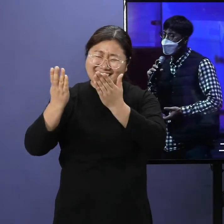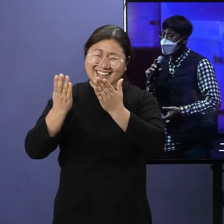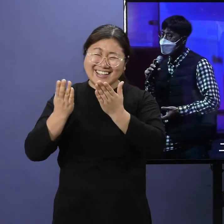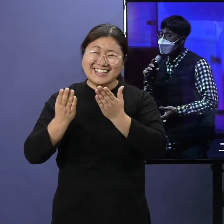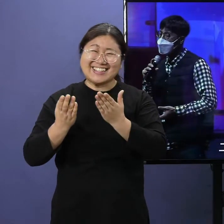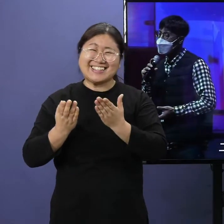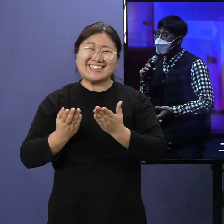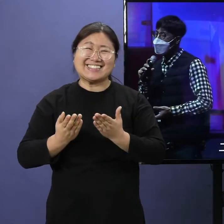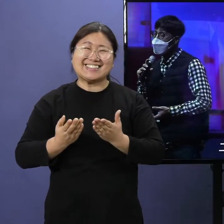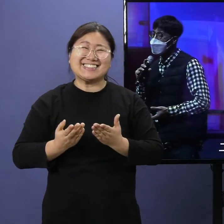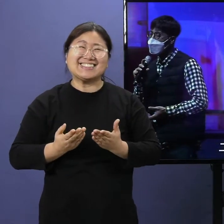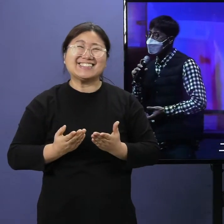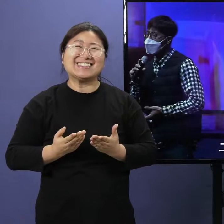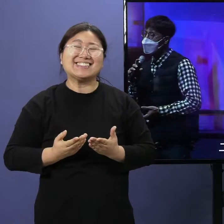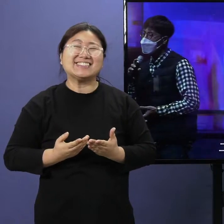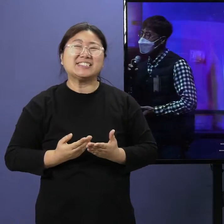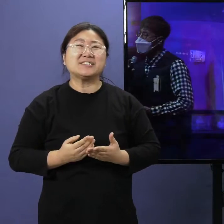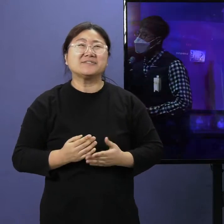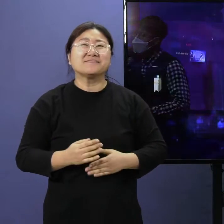하시네.